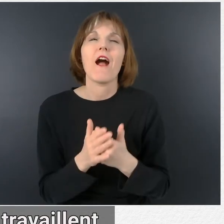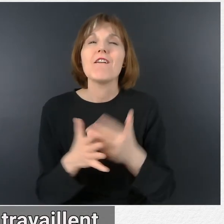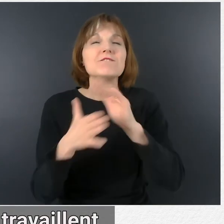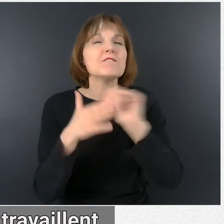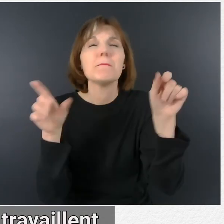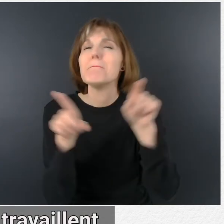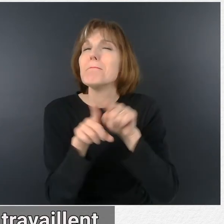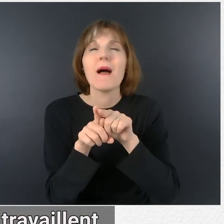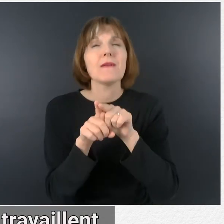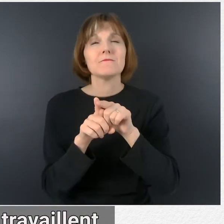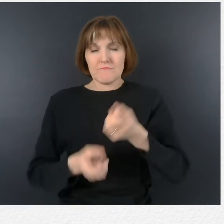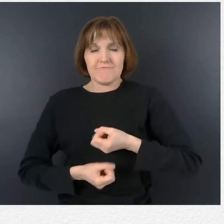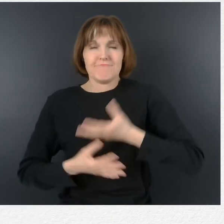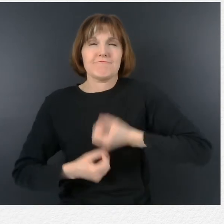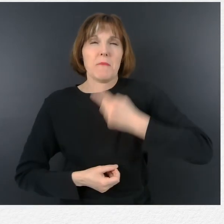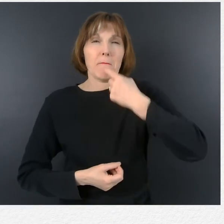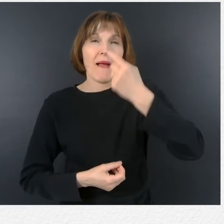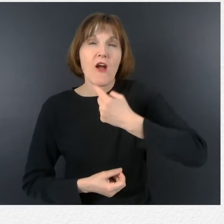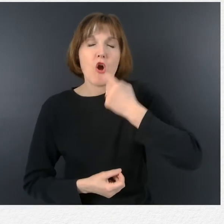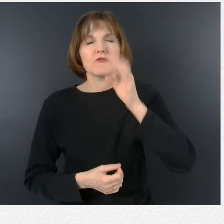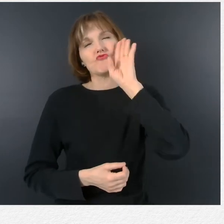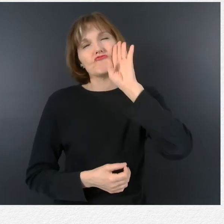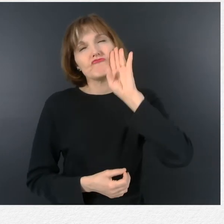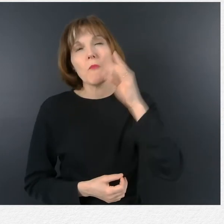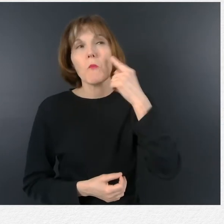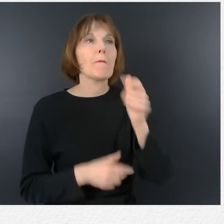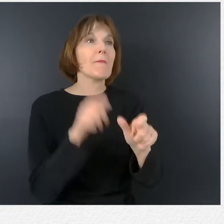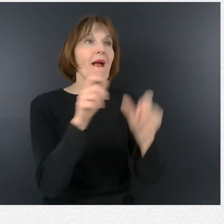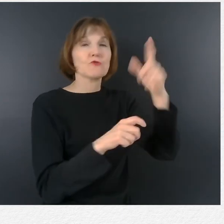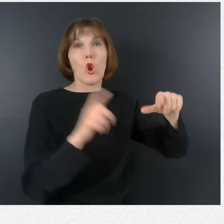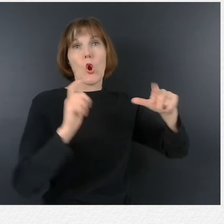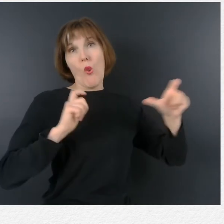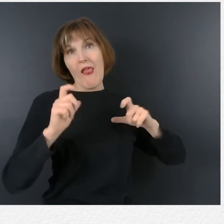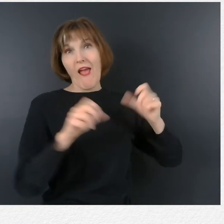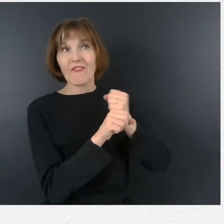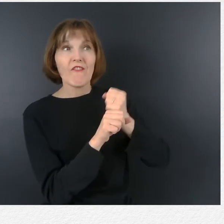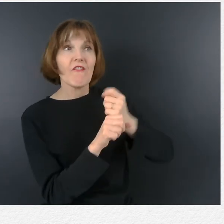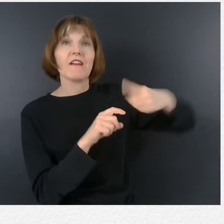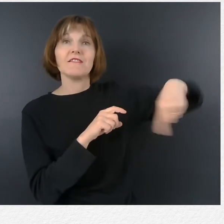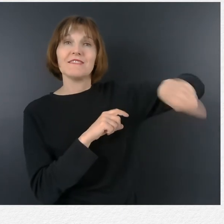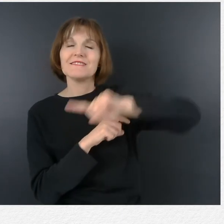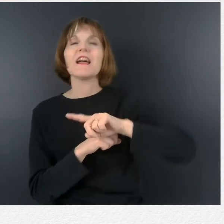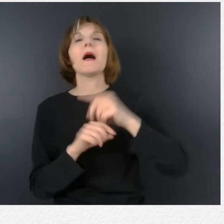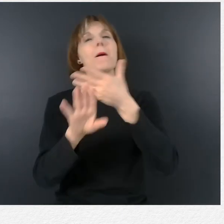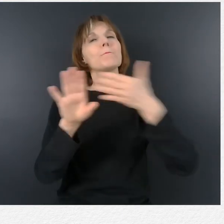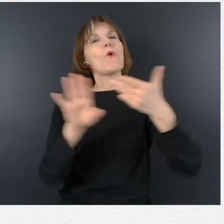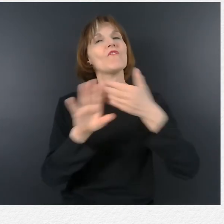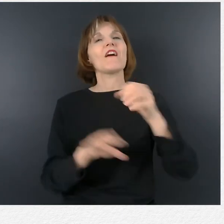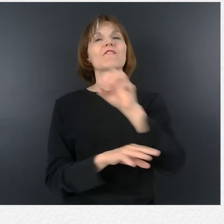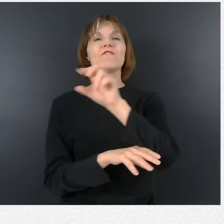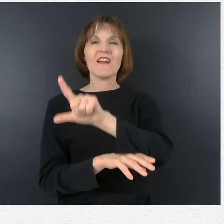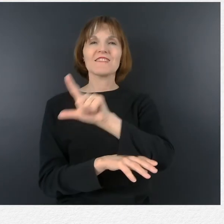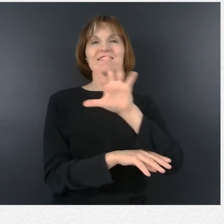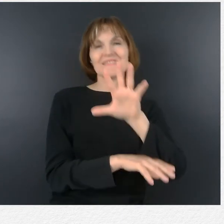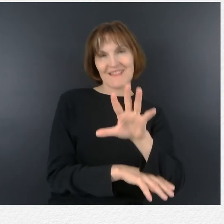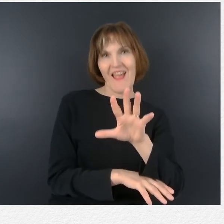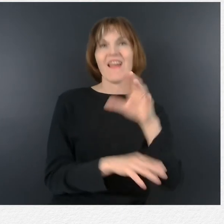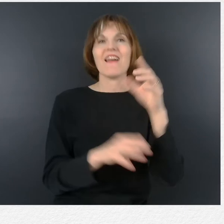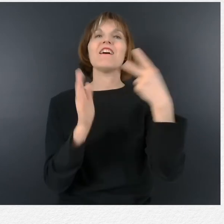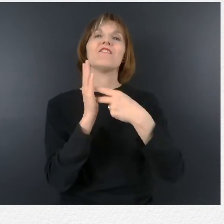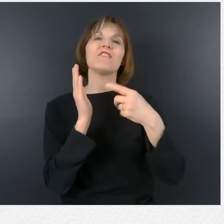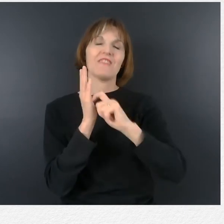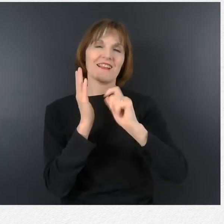travaillent autour de vous. Comme le dit si bien le Proverbe 25 au verset 11, « Comme des pommes d'or sur des